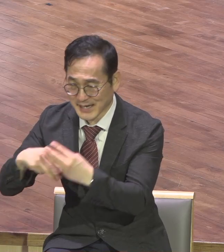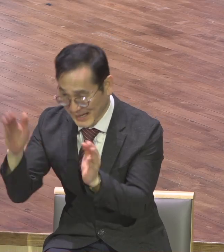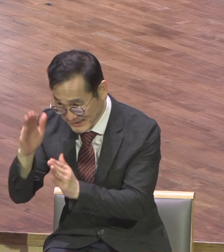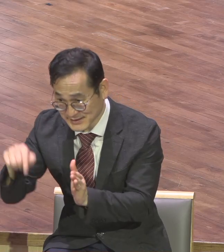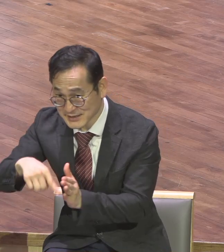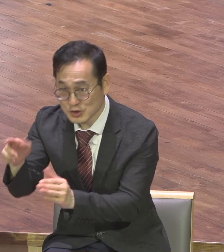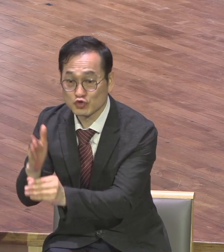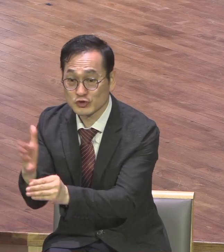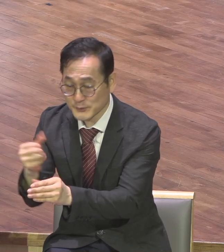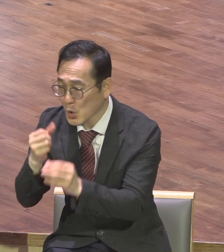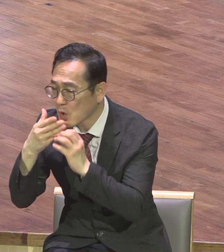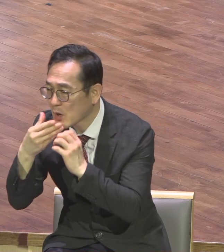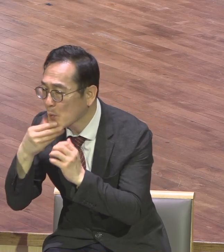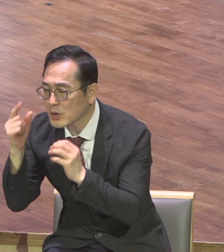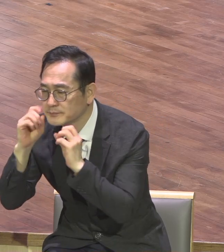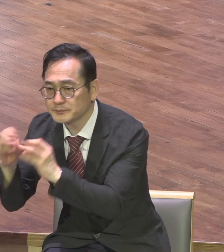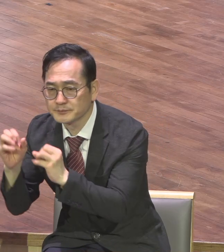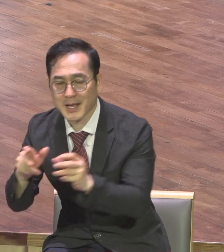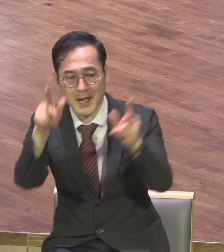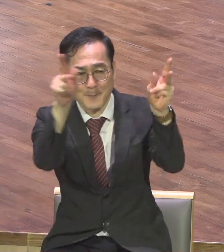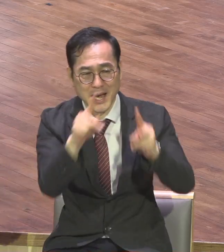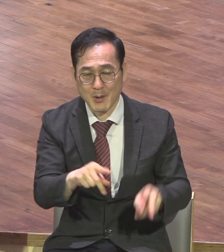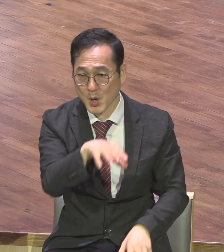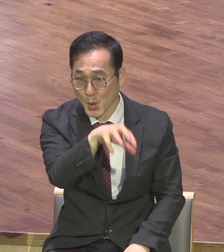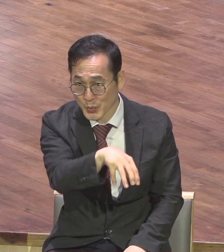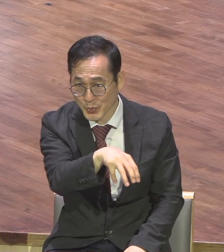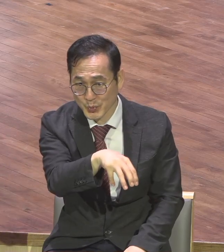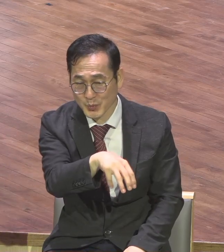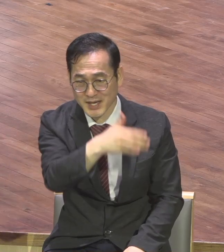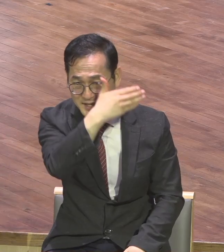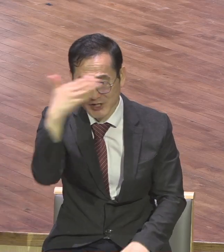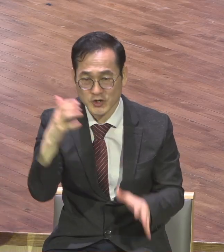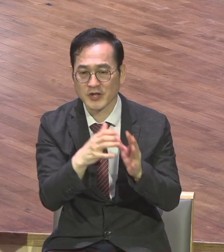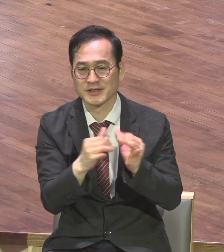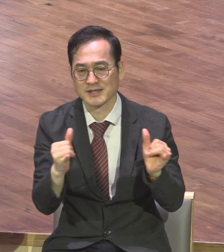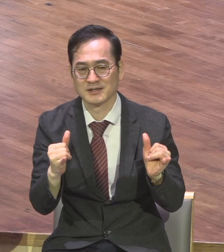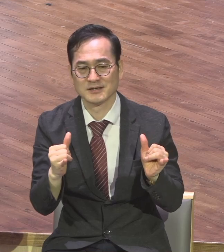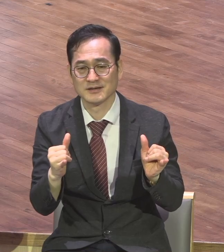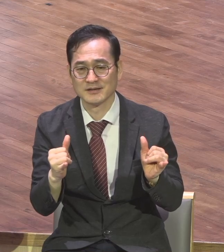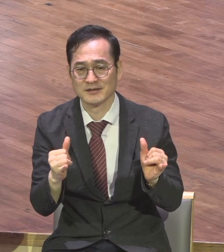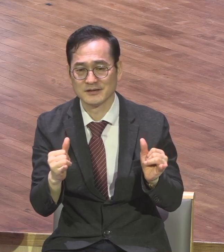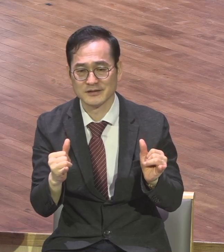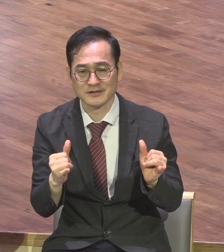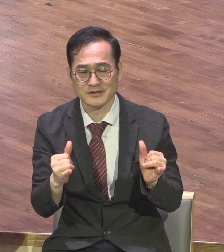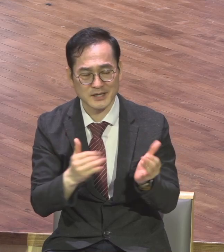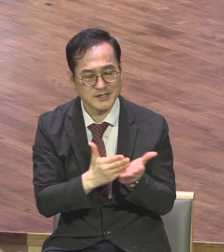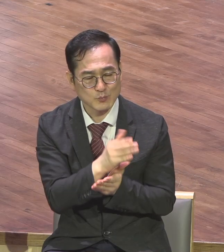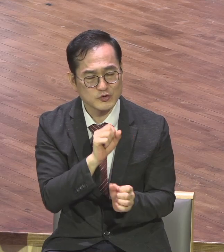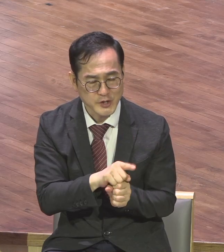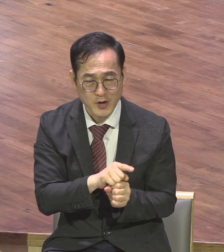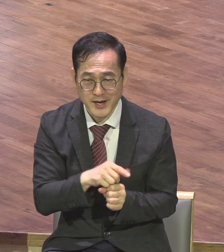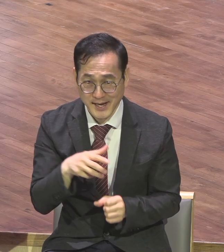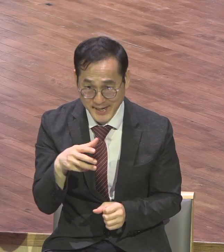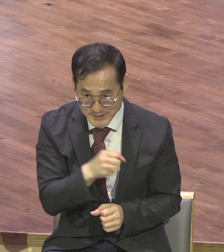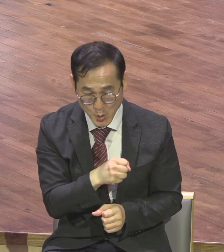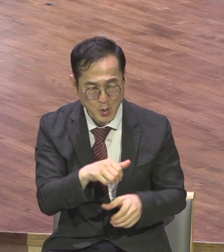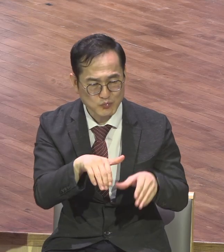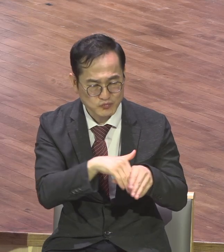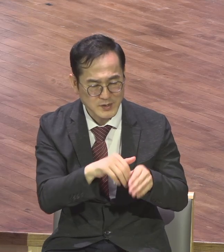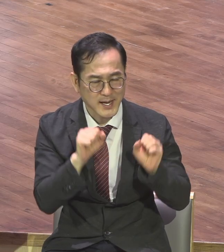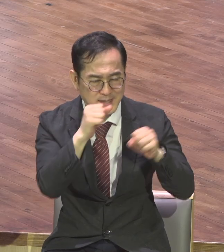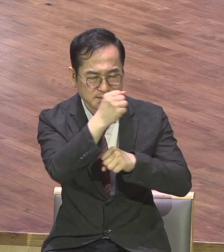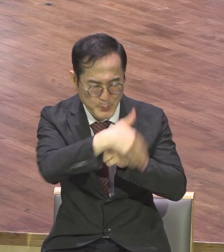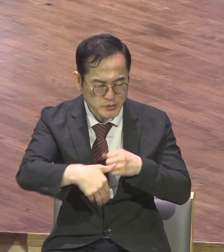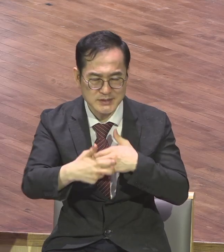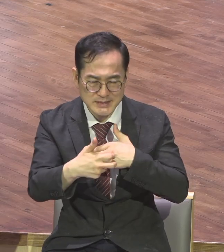사역이 집중으로 진행됩니다. 그리고 팔라완 지역에서는 청년들이 하는 이 다양한 전문성을 바탕으로 각종 문화,